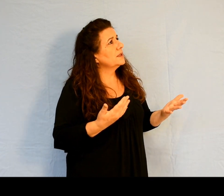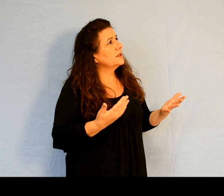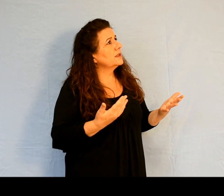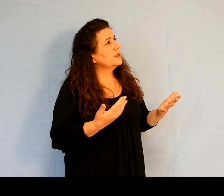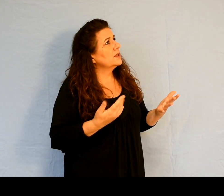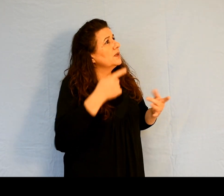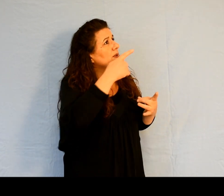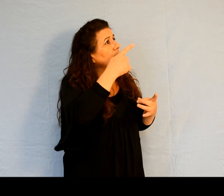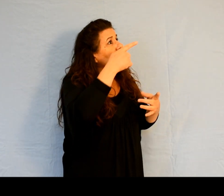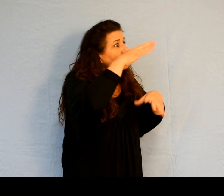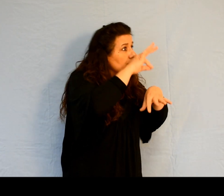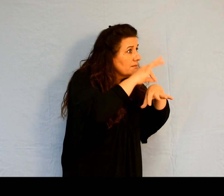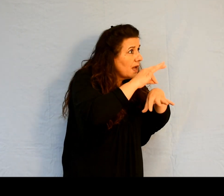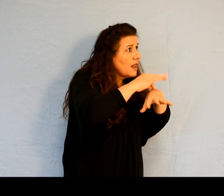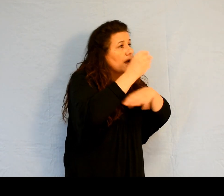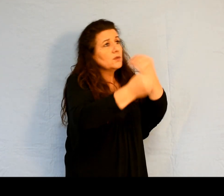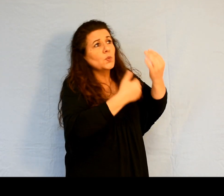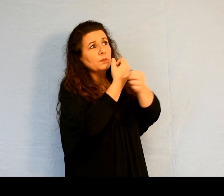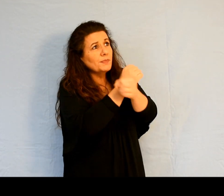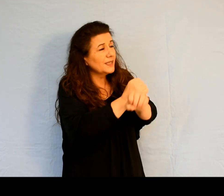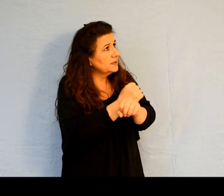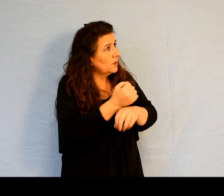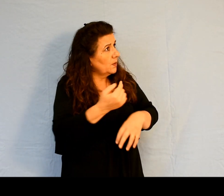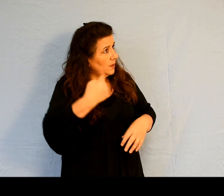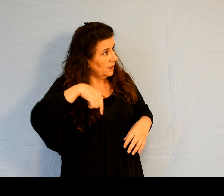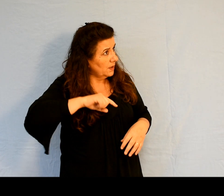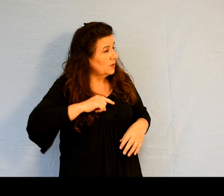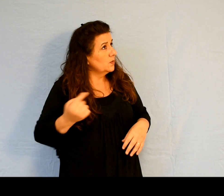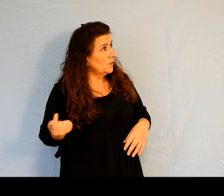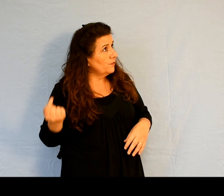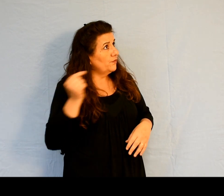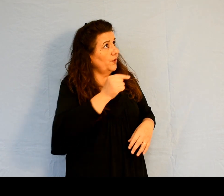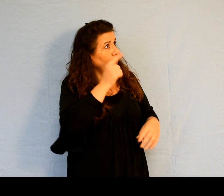Tu étais malade ou en prison quand nous sommes venus jusqu'à toi? »